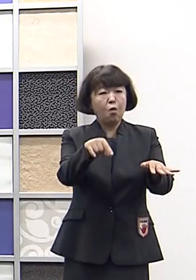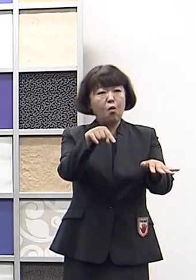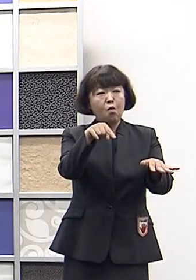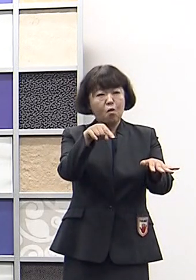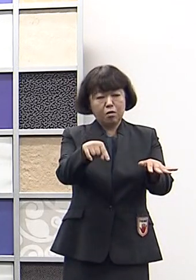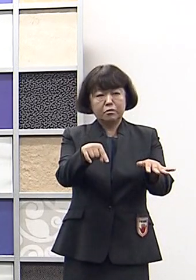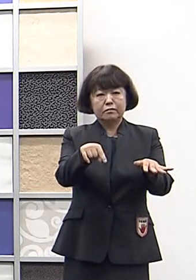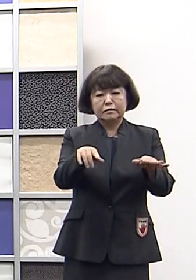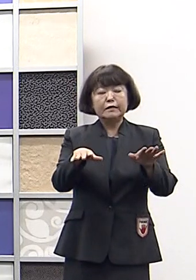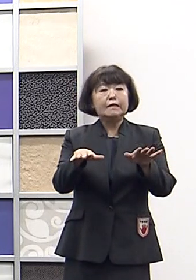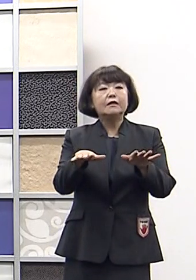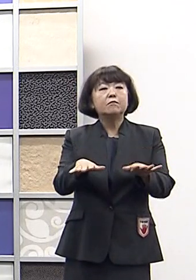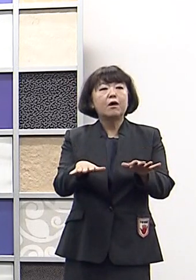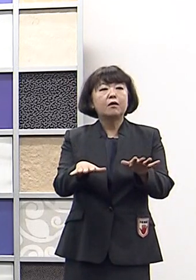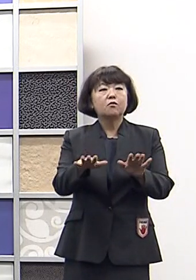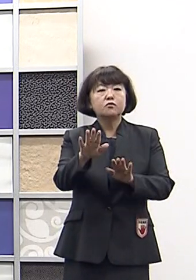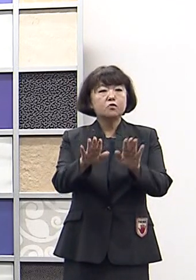で